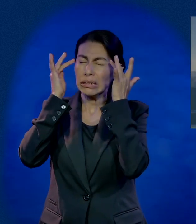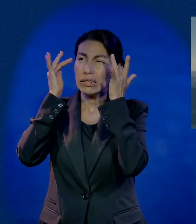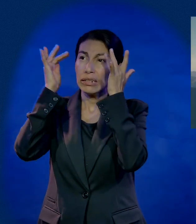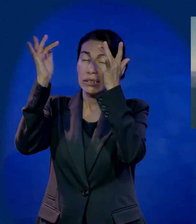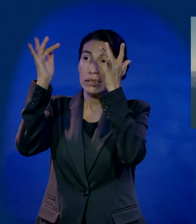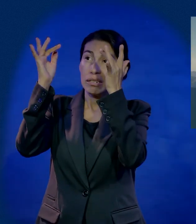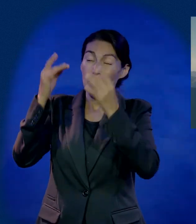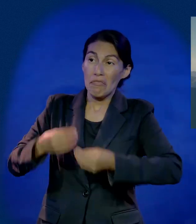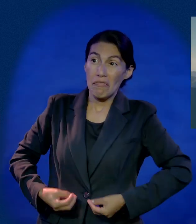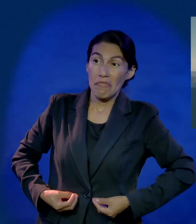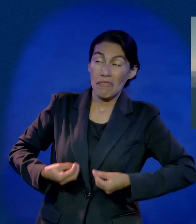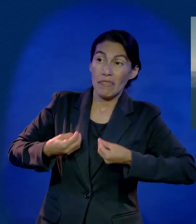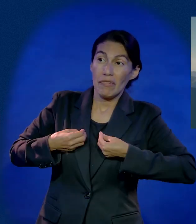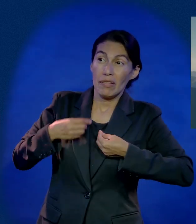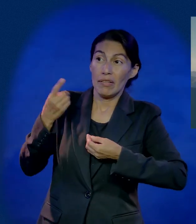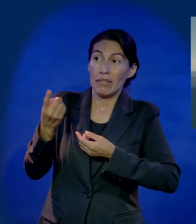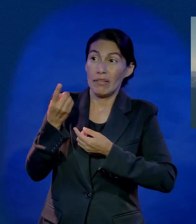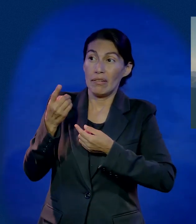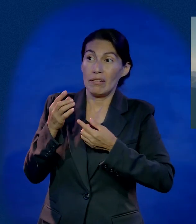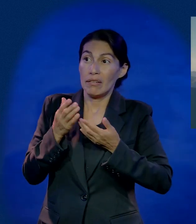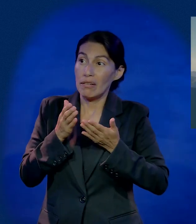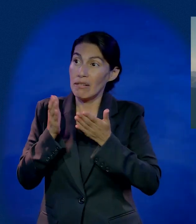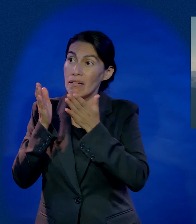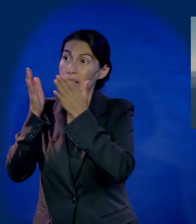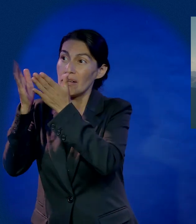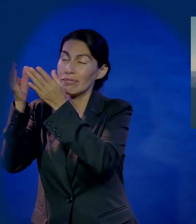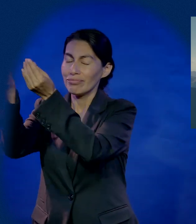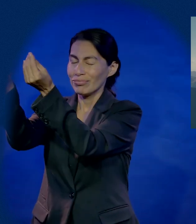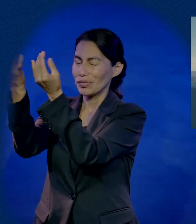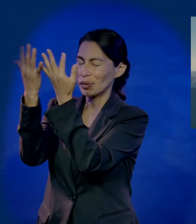la santidad que conduce a la vida eterna.